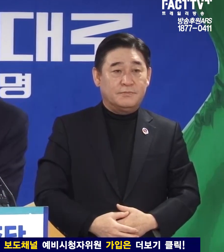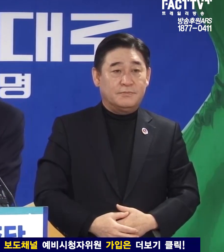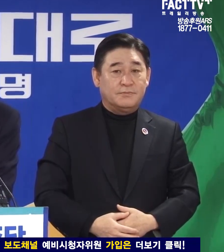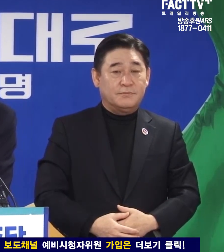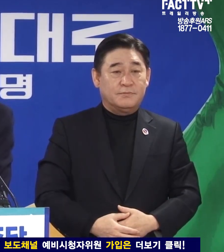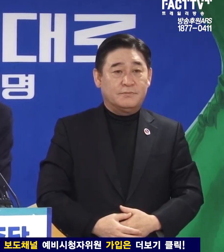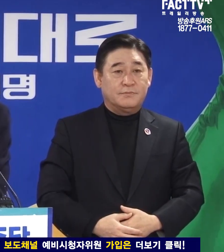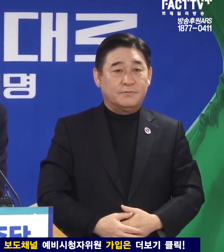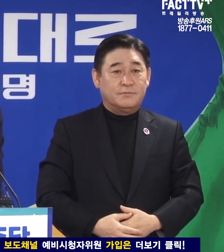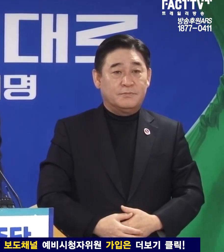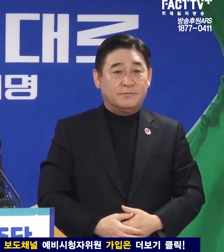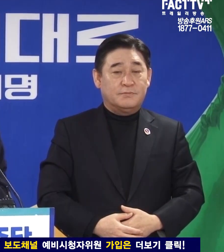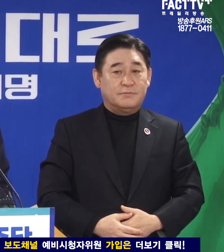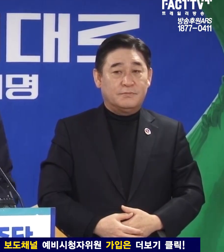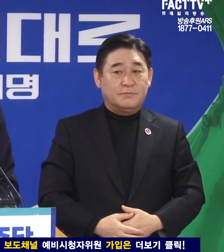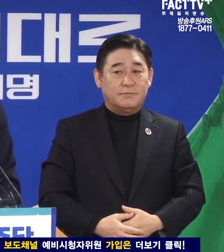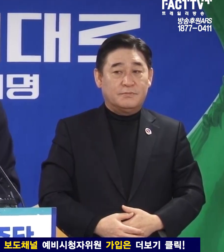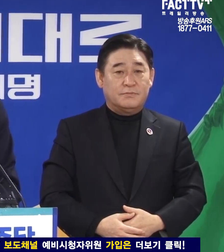네,